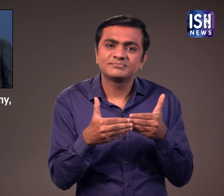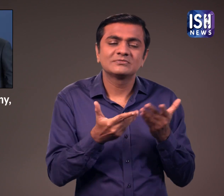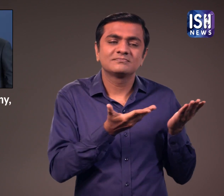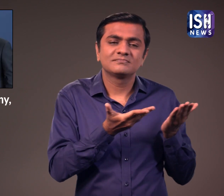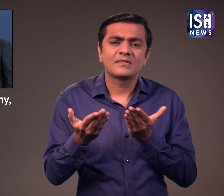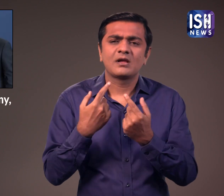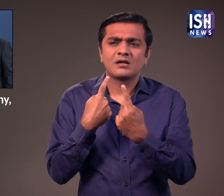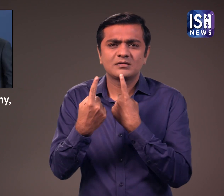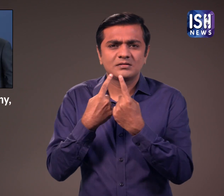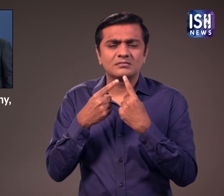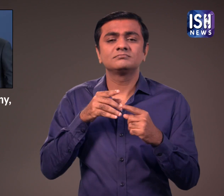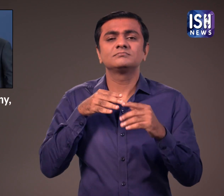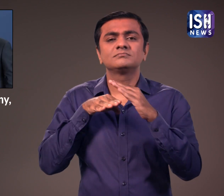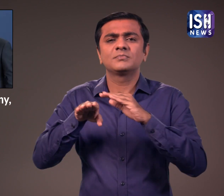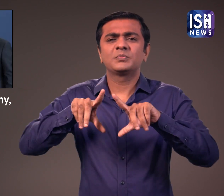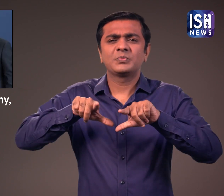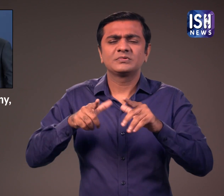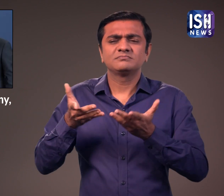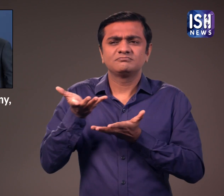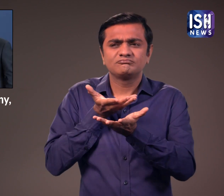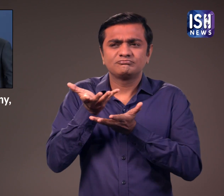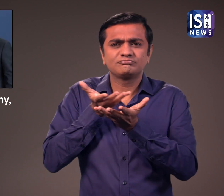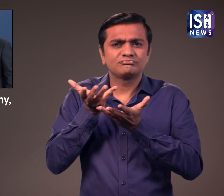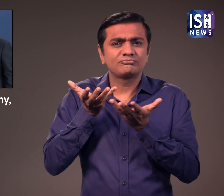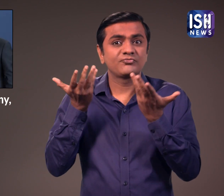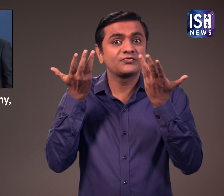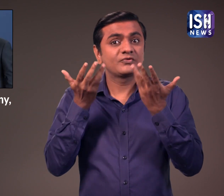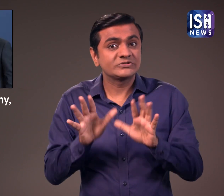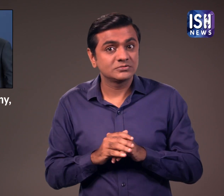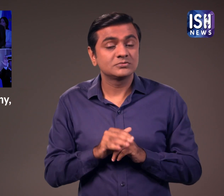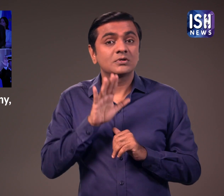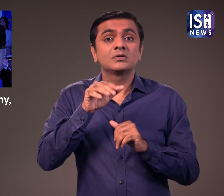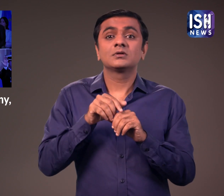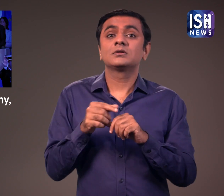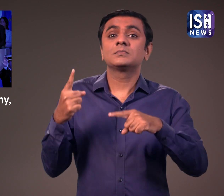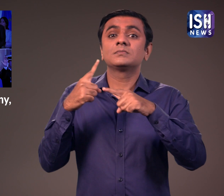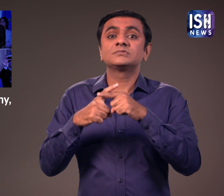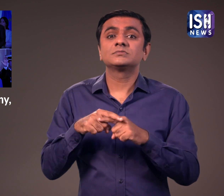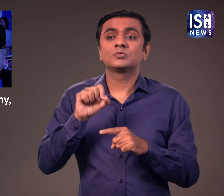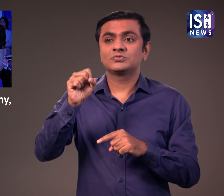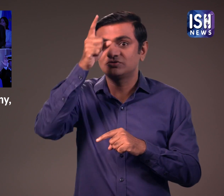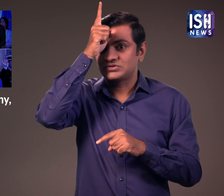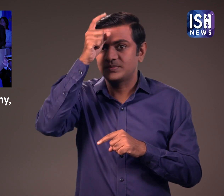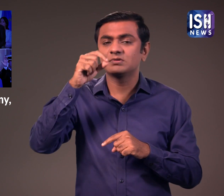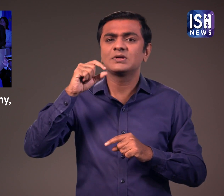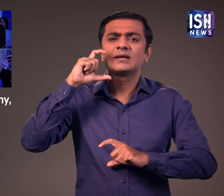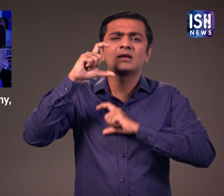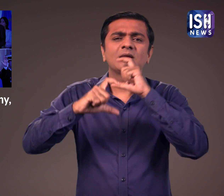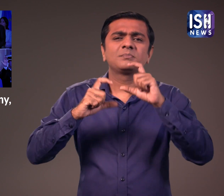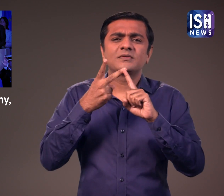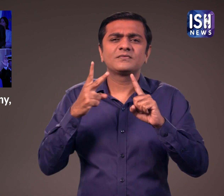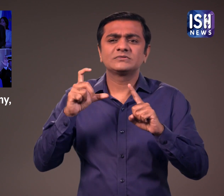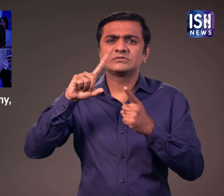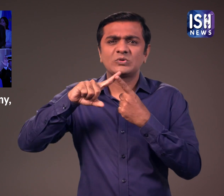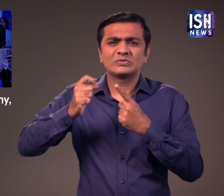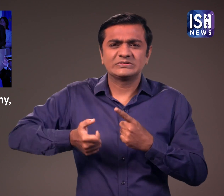किया मोदी ने चांसलर और स्कॉल्स के साथ बातचित की और दोनों नेताओं ने दोनों देशों की बड़ी